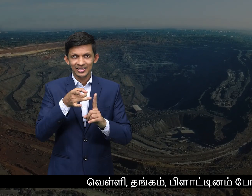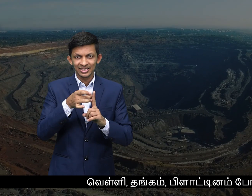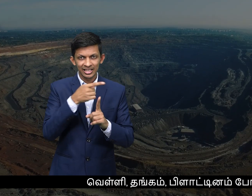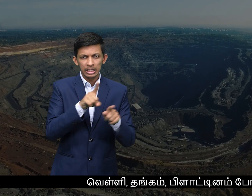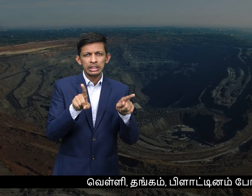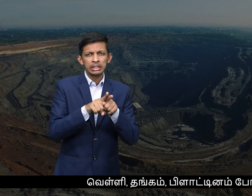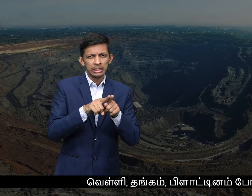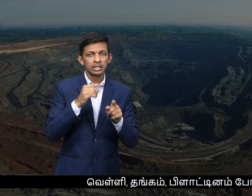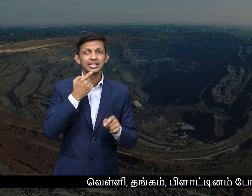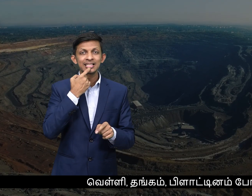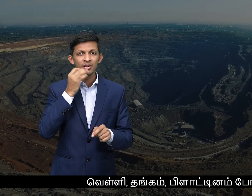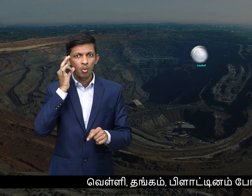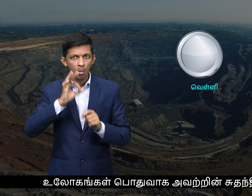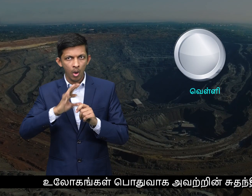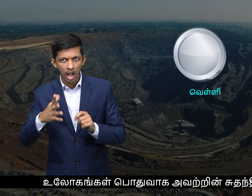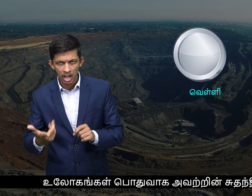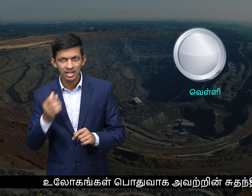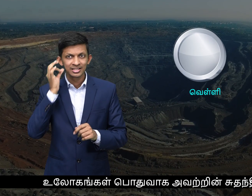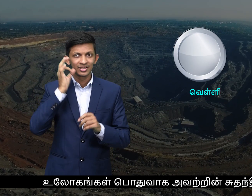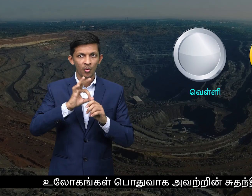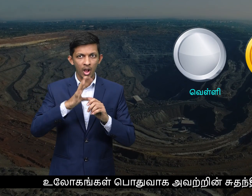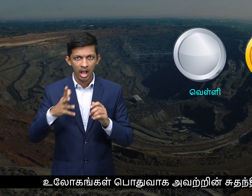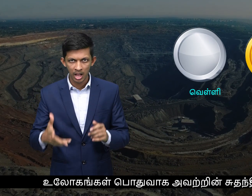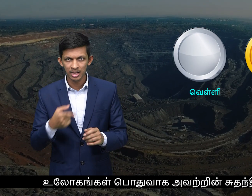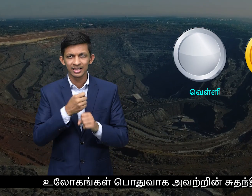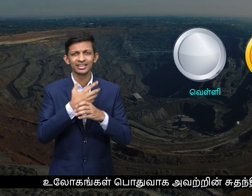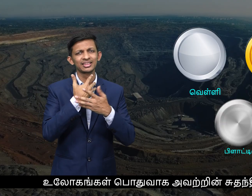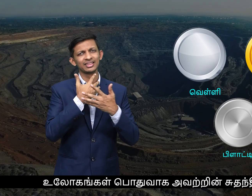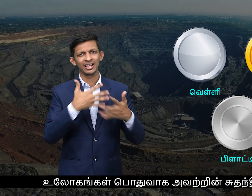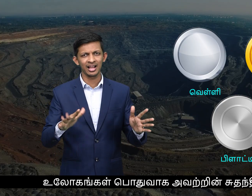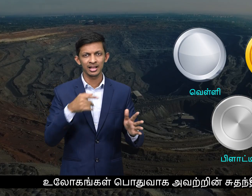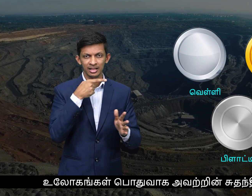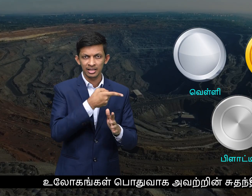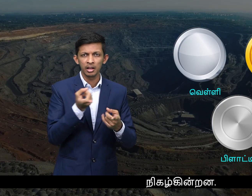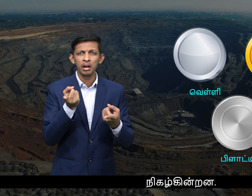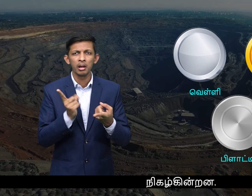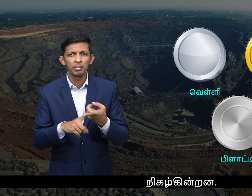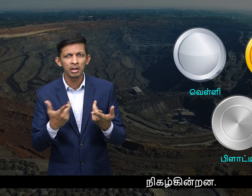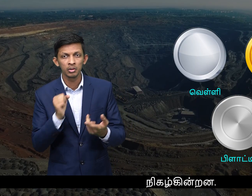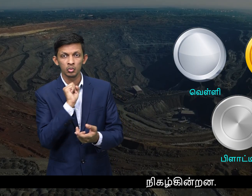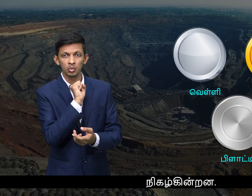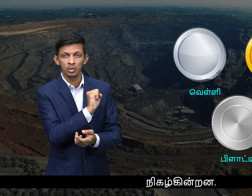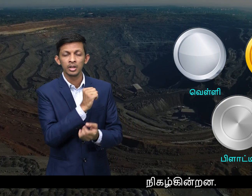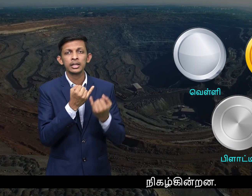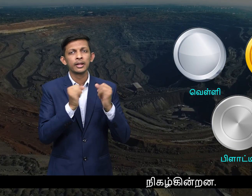வெள்ளி, தங்கம், பிளாட்டினம் போன்ற உலோகங்கள் பொதுவாக அவற்றின் சுதந்திர நிலையில் நிகழ்கின்றன.